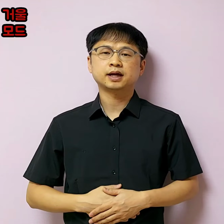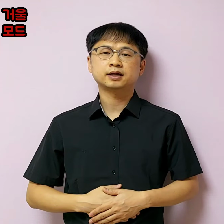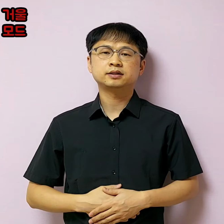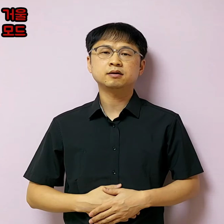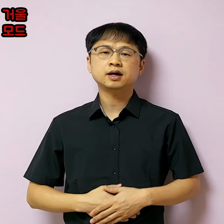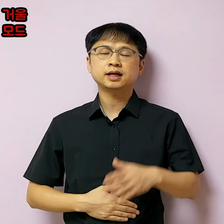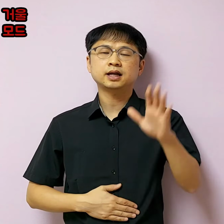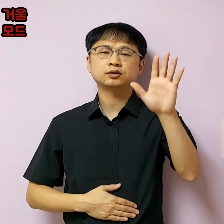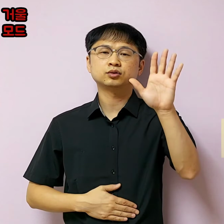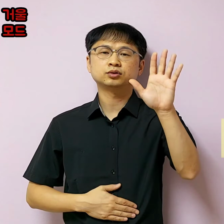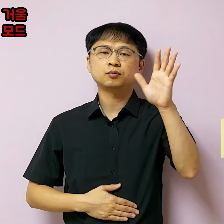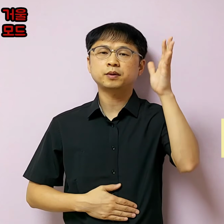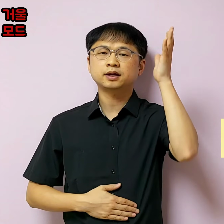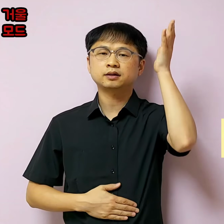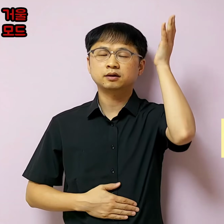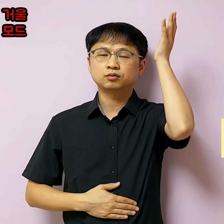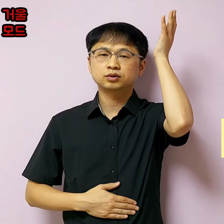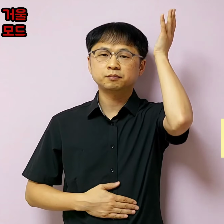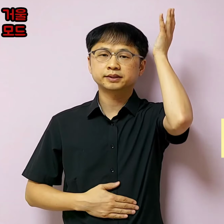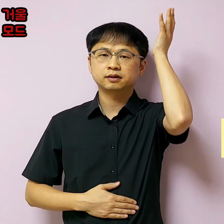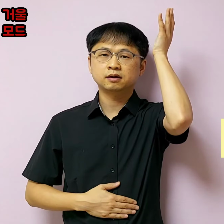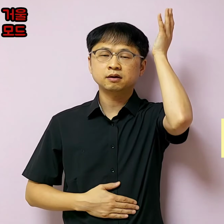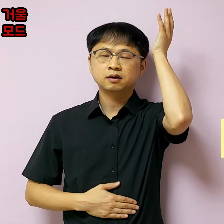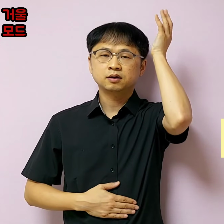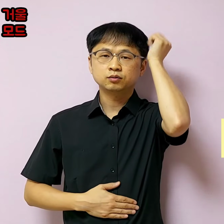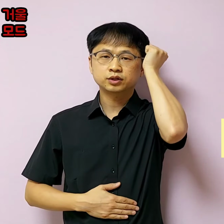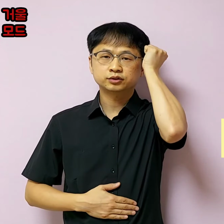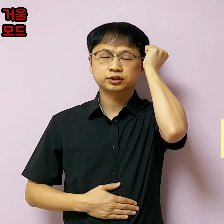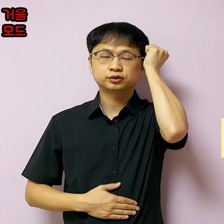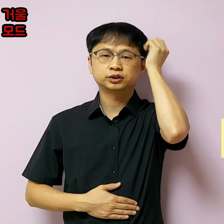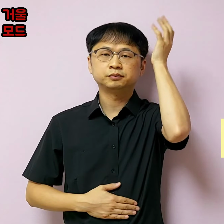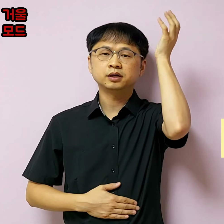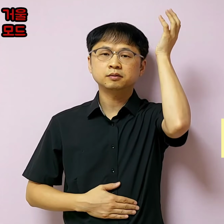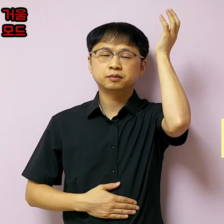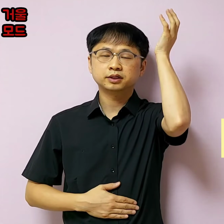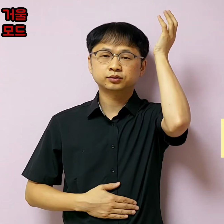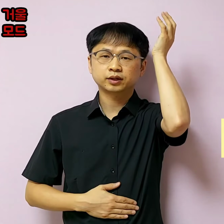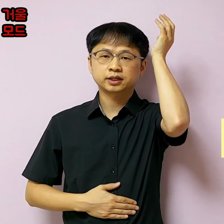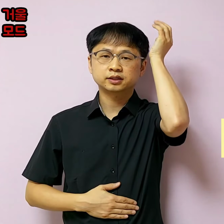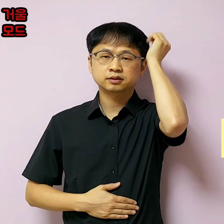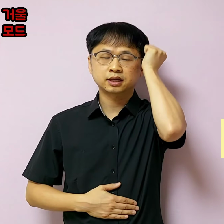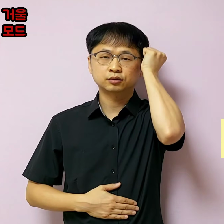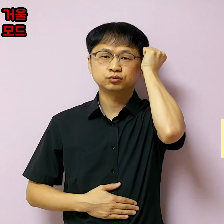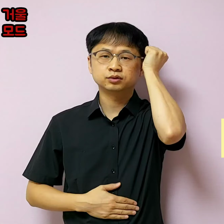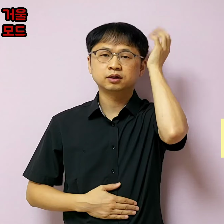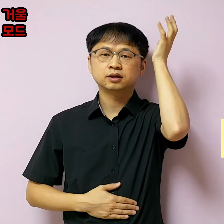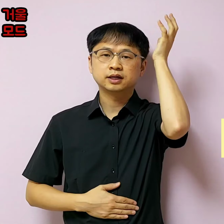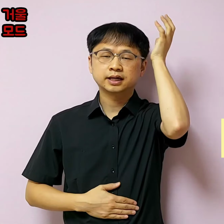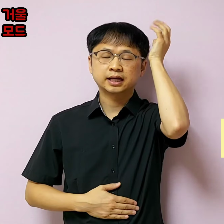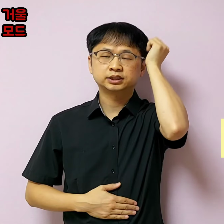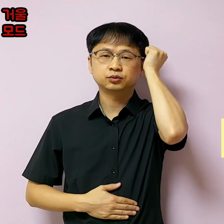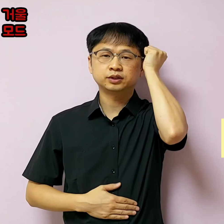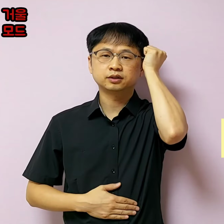우리가입니다. 기억하다 라는 수어는 손바닥을 얼굴 옆에서 움켜쥐어 주시면 머릿속에 기억을 가두는 것, 가지고 있는